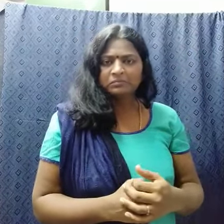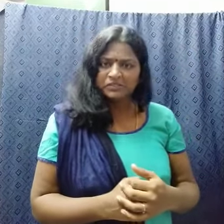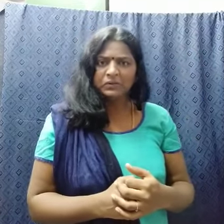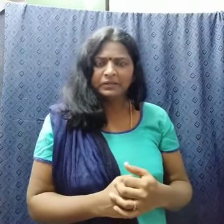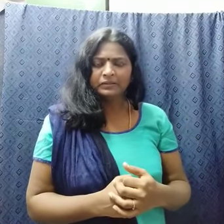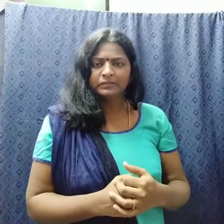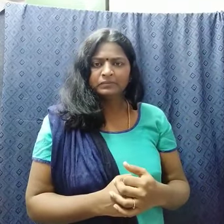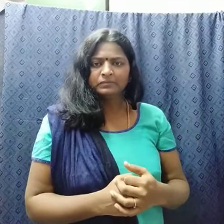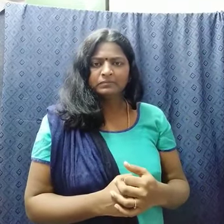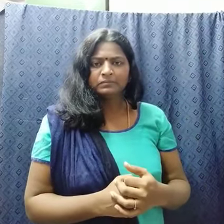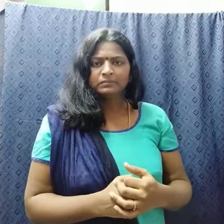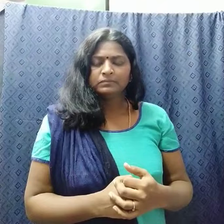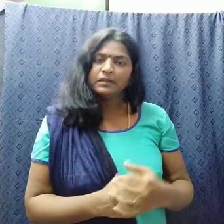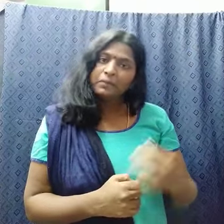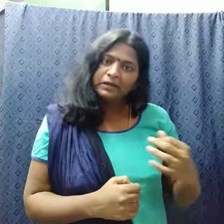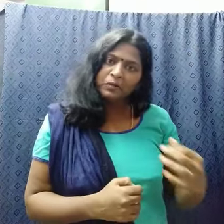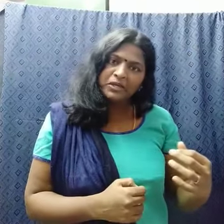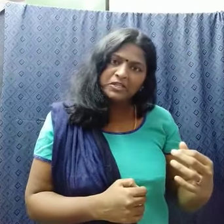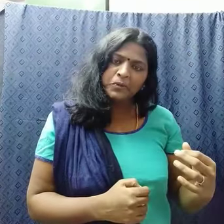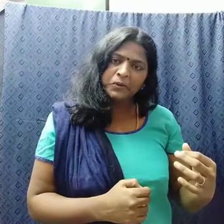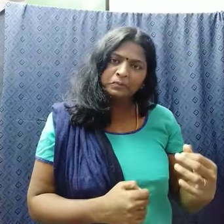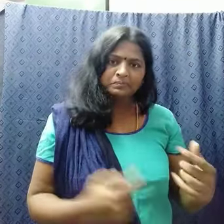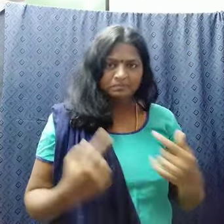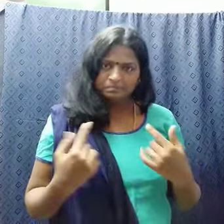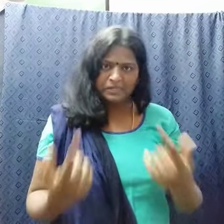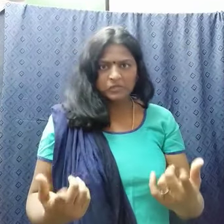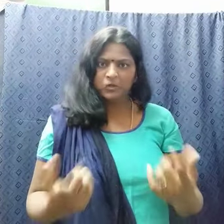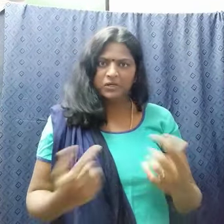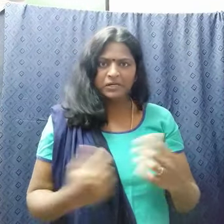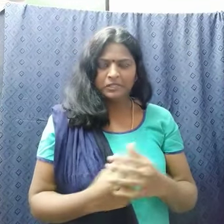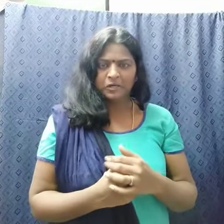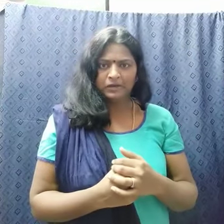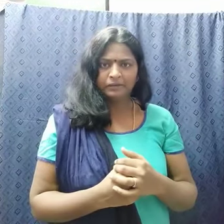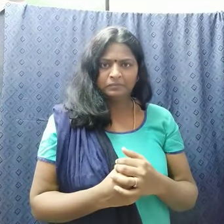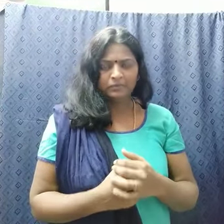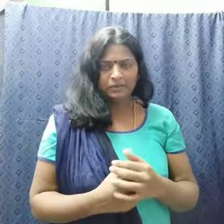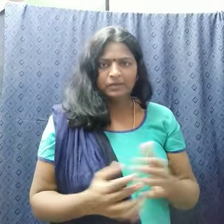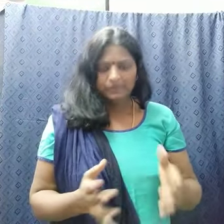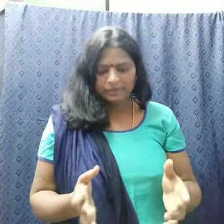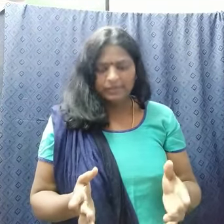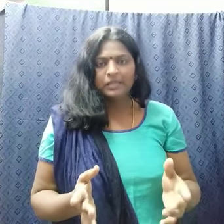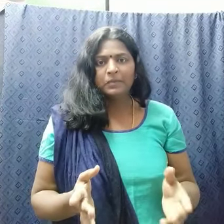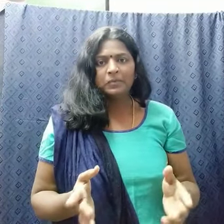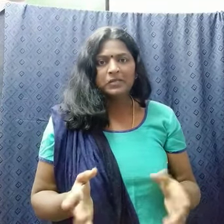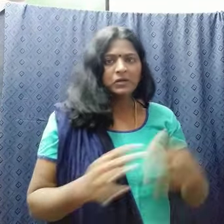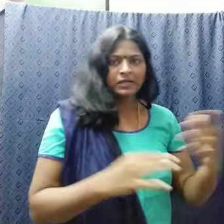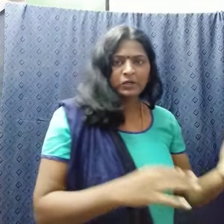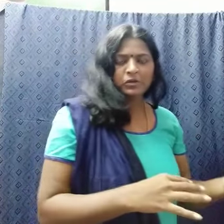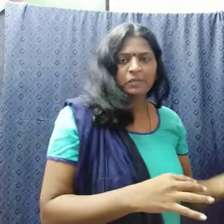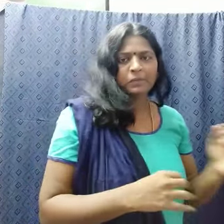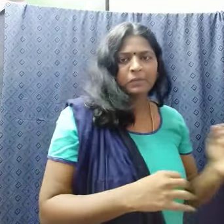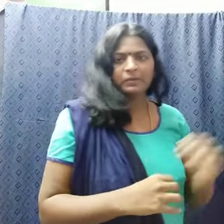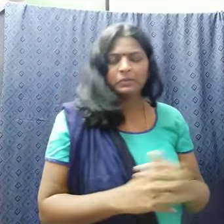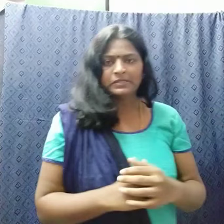சொல்லுங்க. நம்ம என்ன முயற்சி பண்ணோம் பேசுறதோட நிறுத்திக்கிறோம்ல. இன்னைக்கு இதை பத்தி பேசுறோம், நாளைக்கு இன்னொரு டாபிக் பத்தி பேச